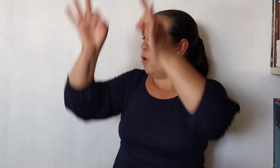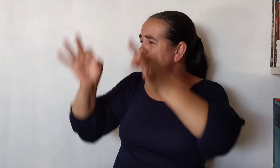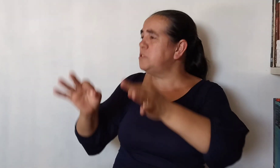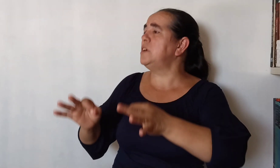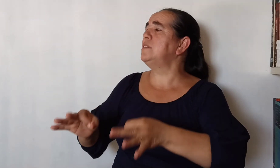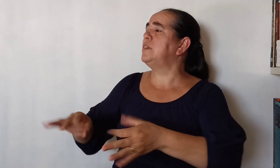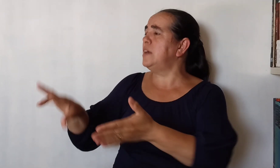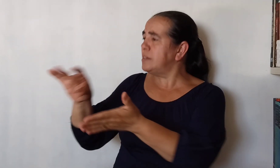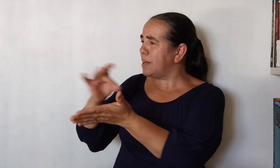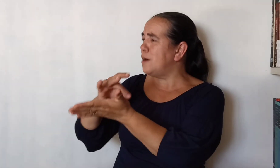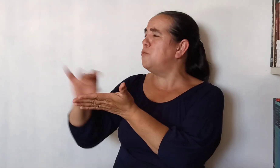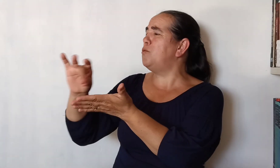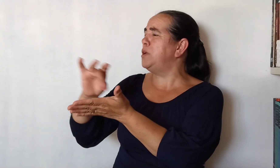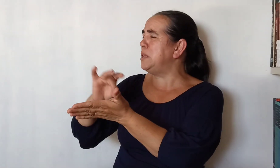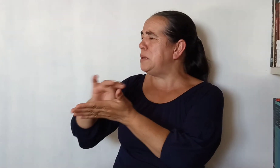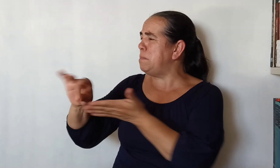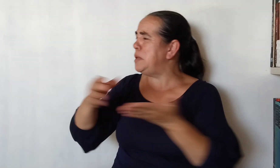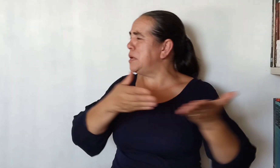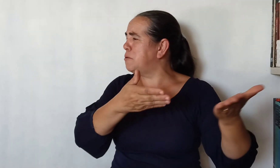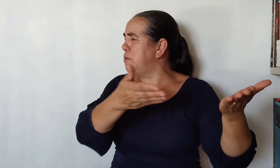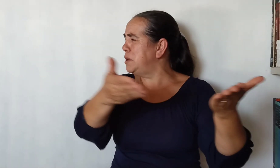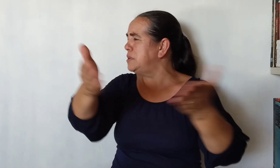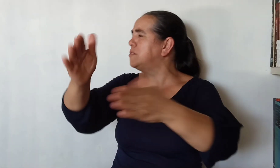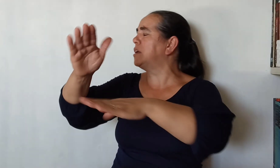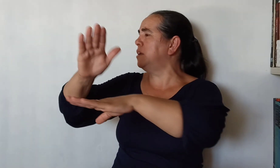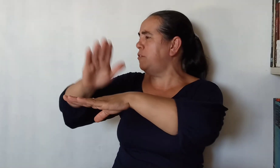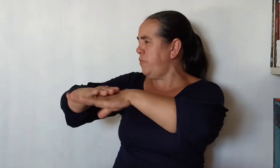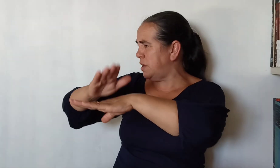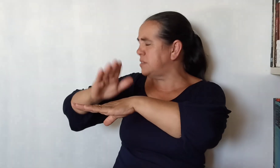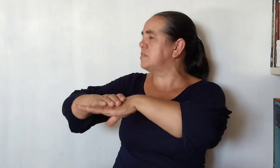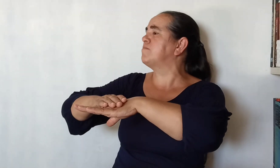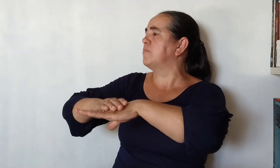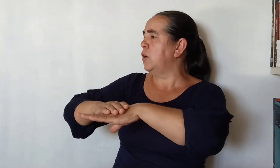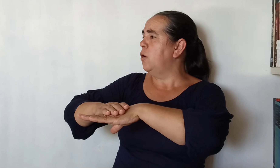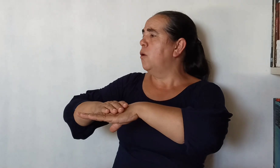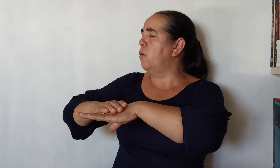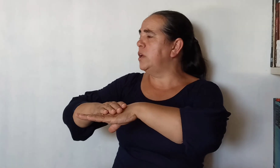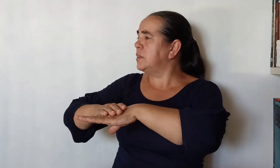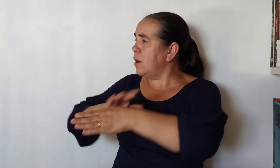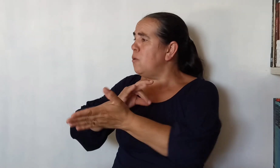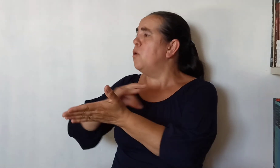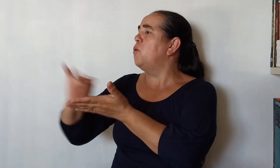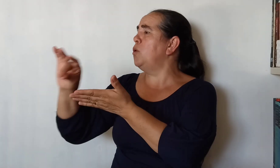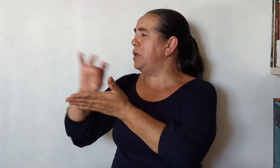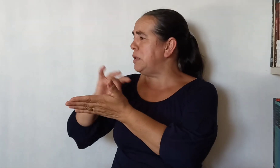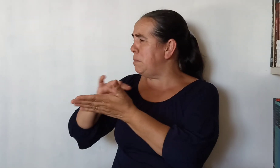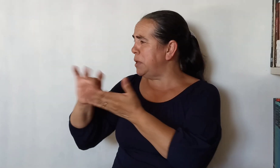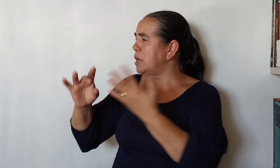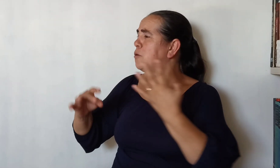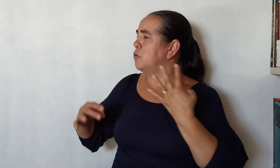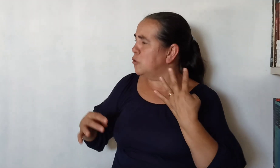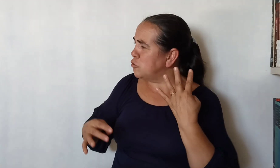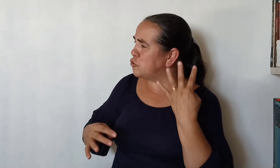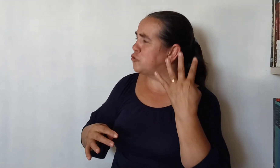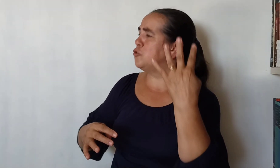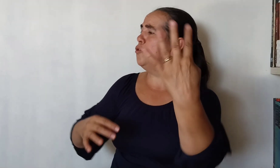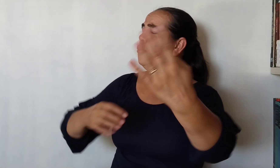Com certeza, um inimigo isso aqui fez. Ou então, o inimigo